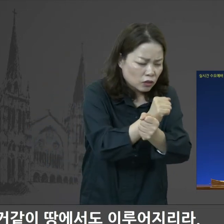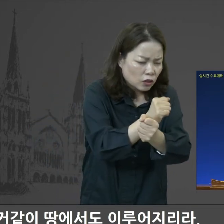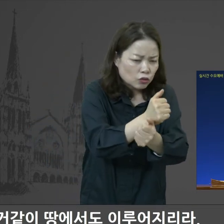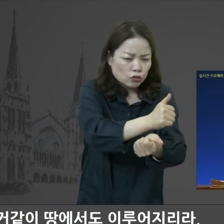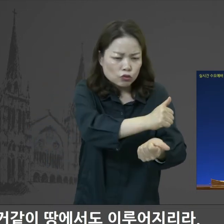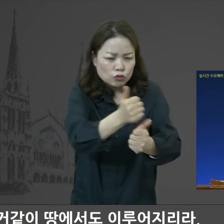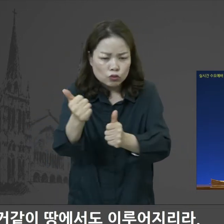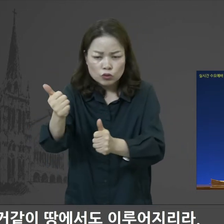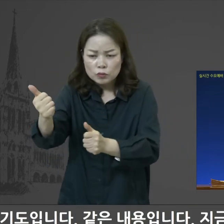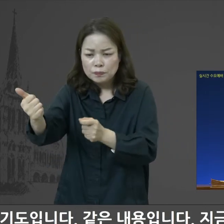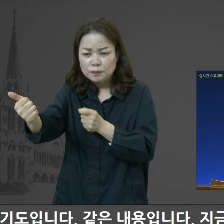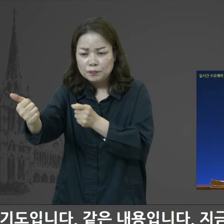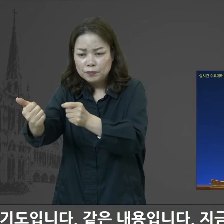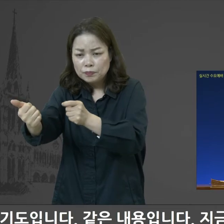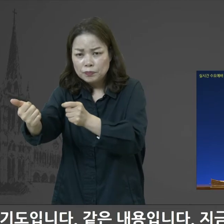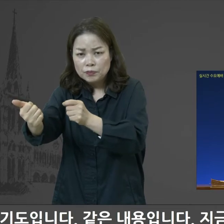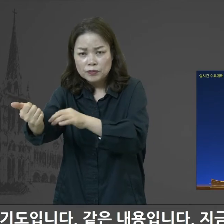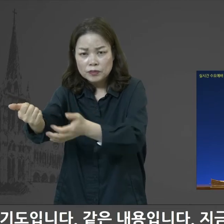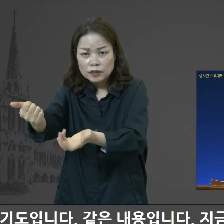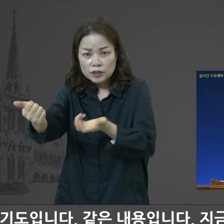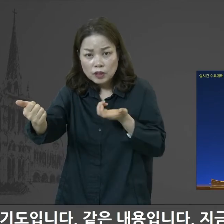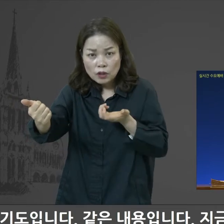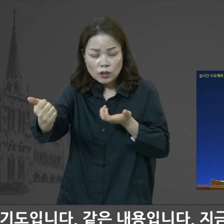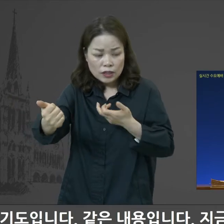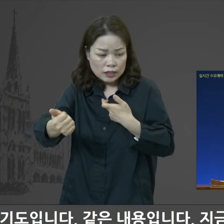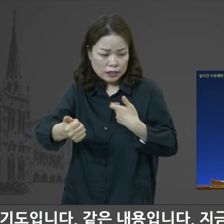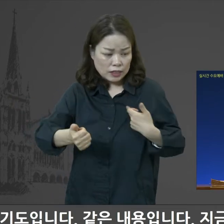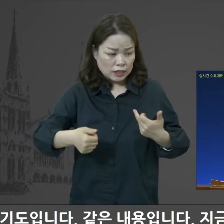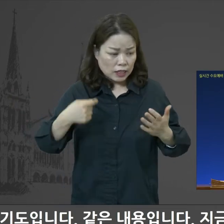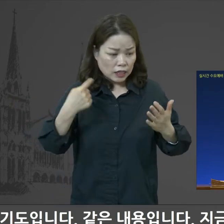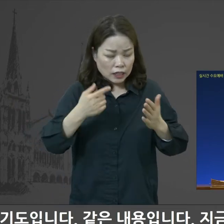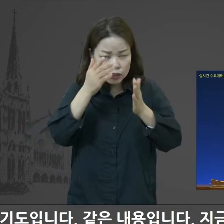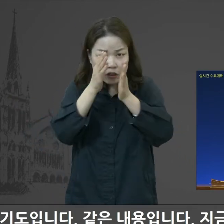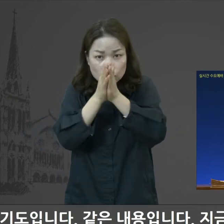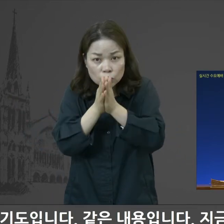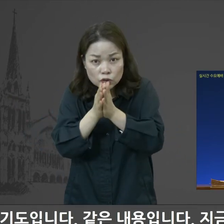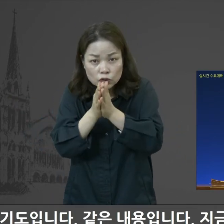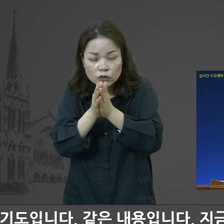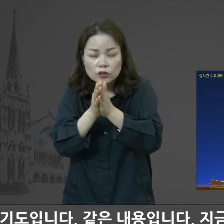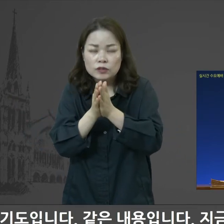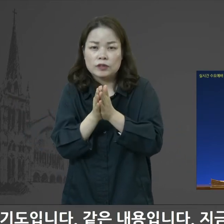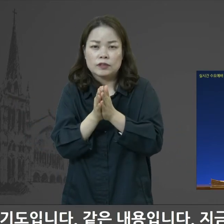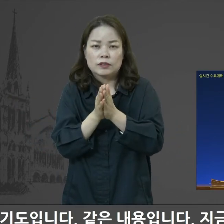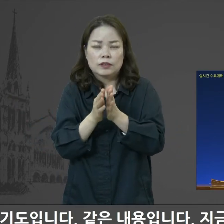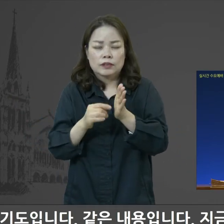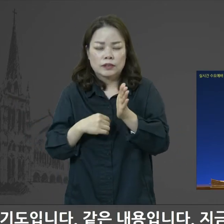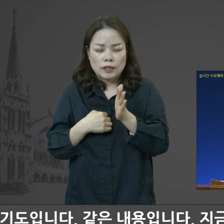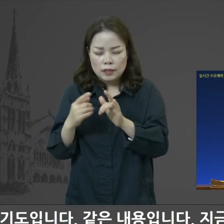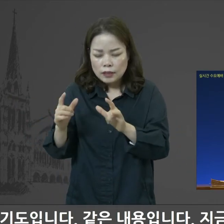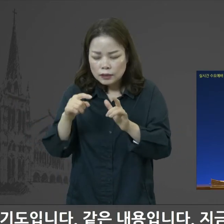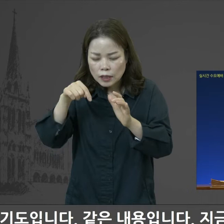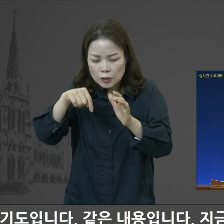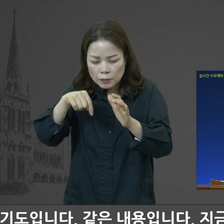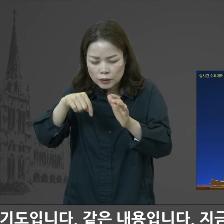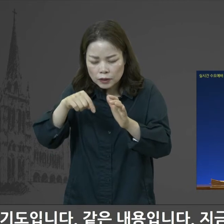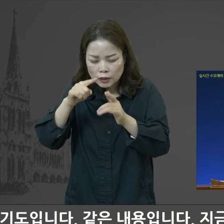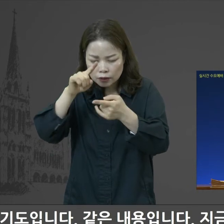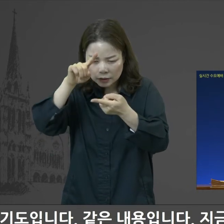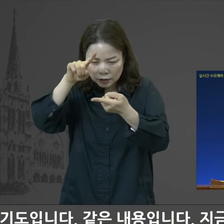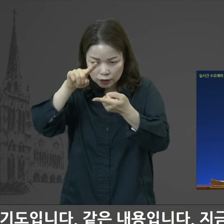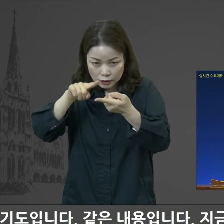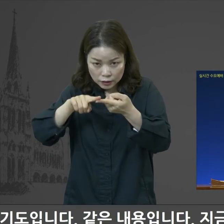앞두고 자신의 제자들에게 가르쳐 주었던 그 기도를 자신의 삶 속에서